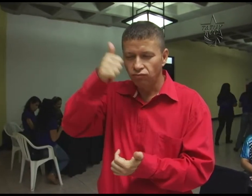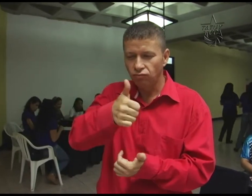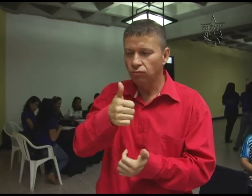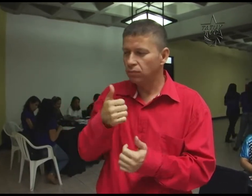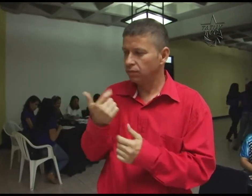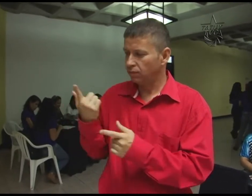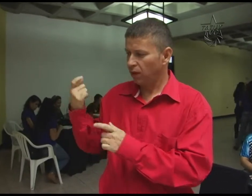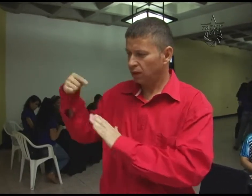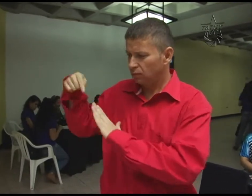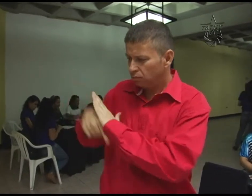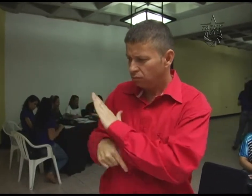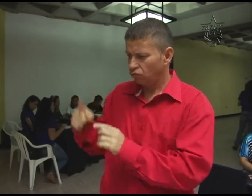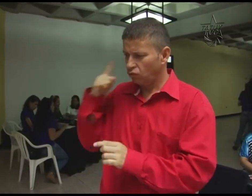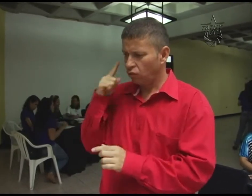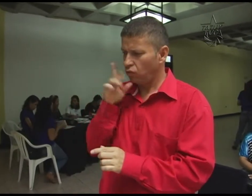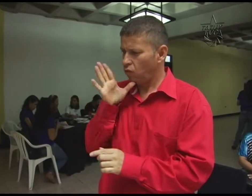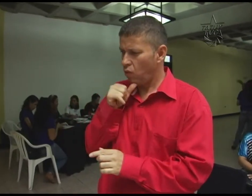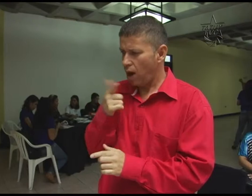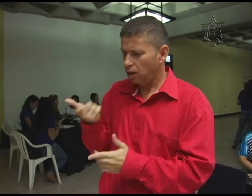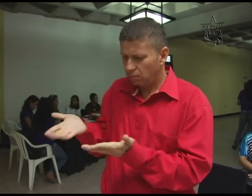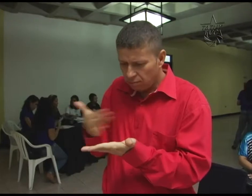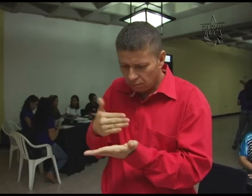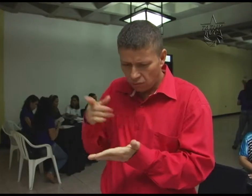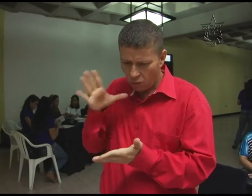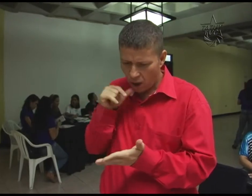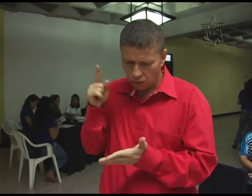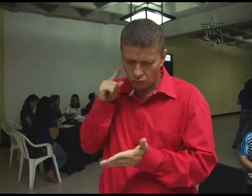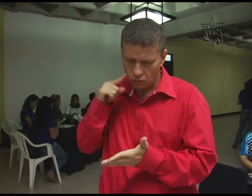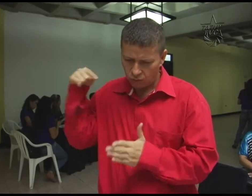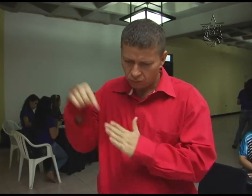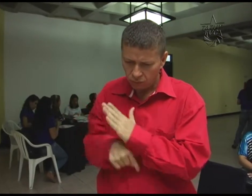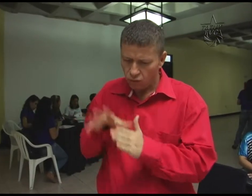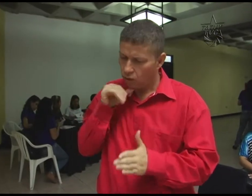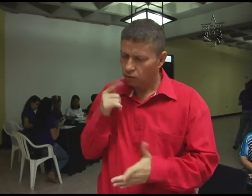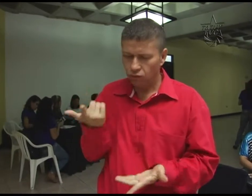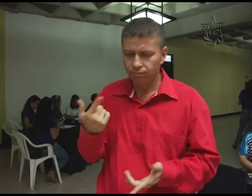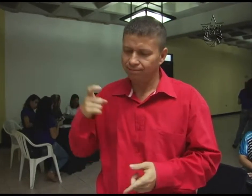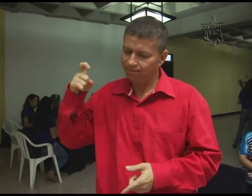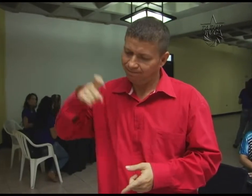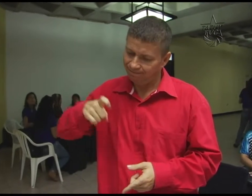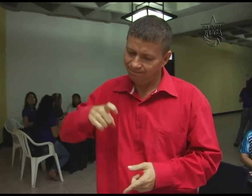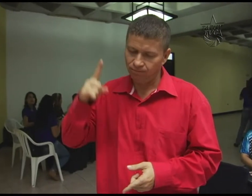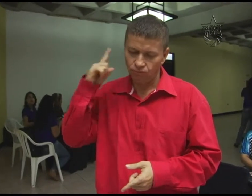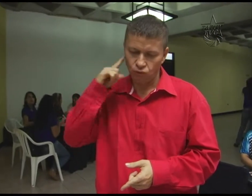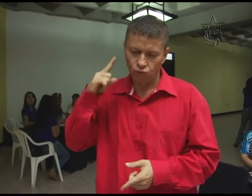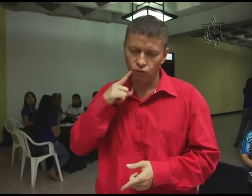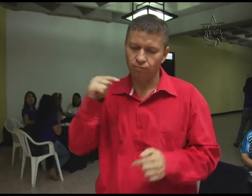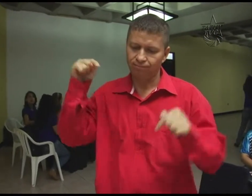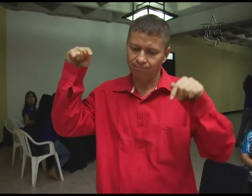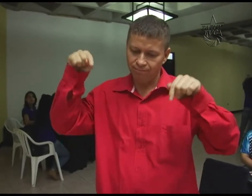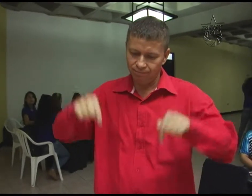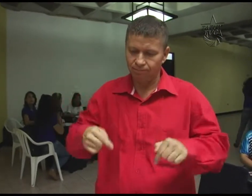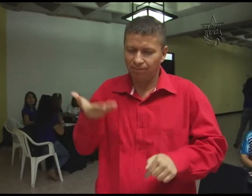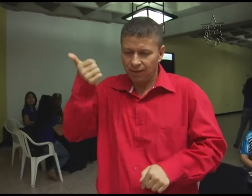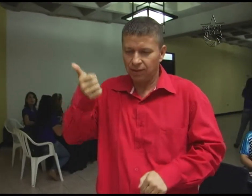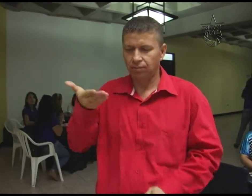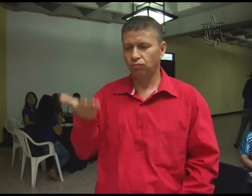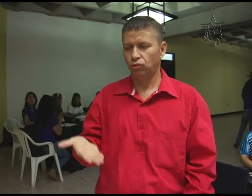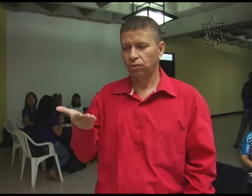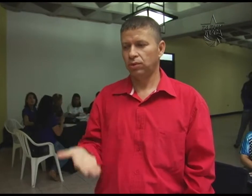estamos alcanzando, estamos profundizando con nuestros estudios. Eso es una de las cosas que más necesitamos y eso es lo